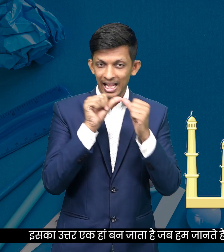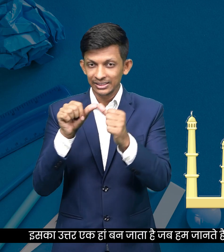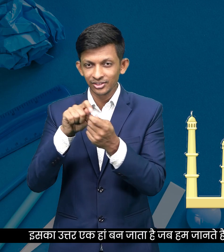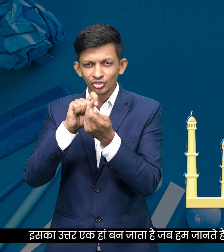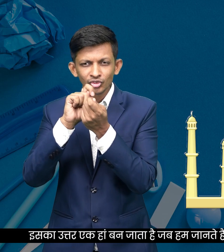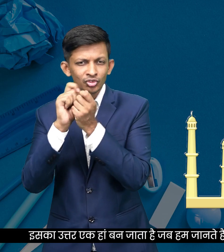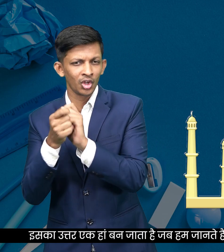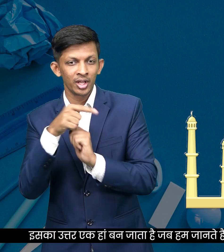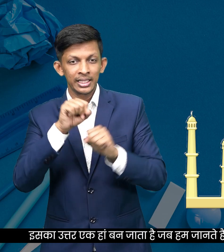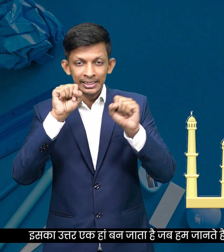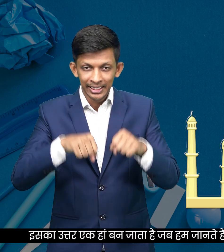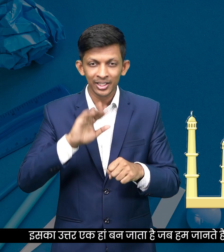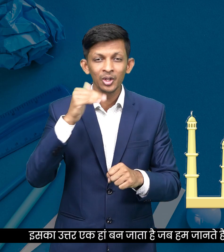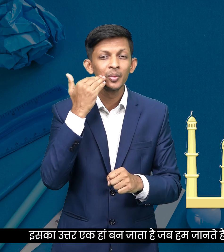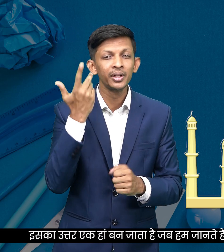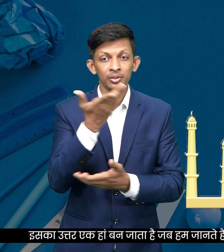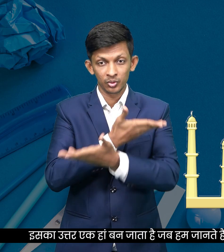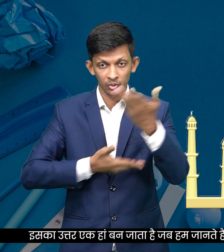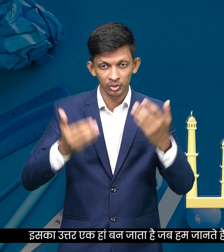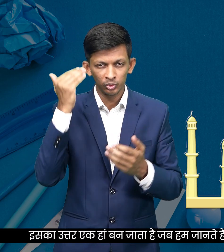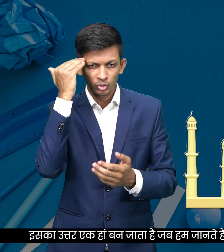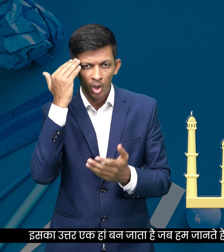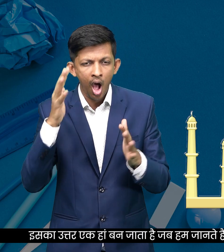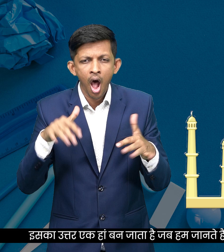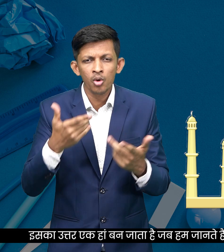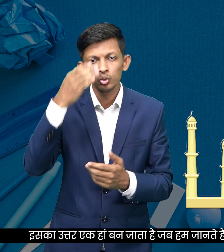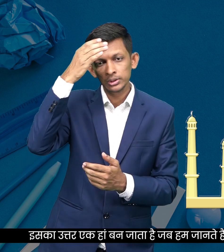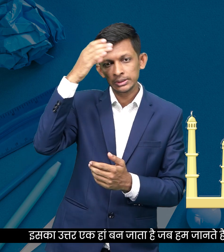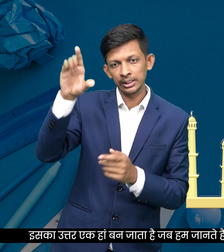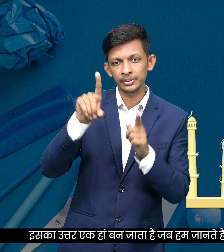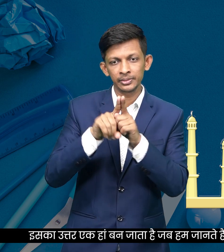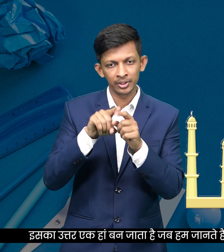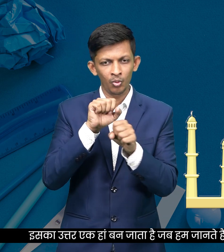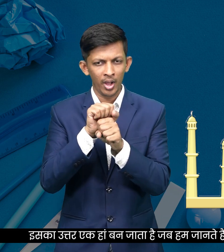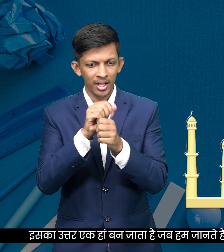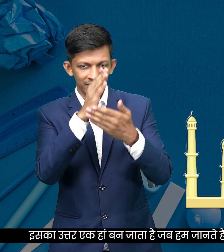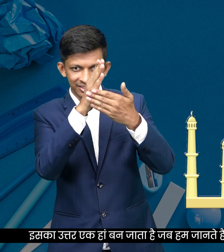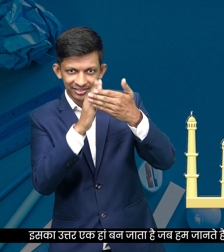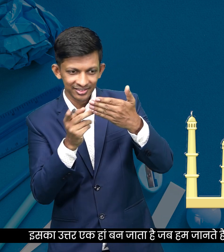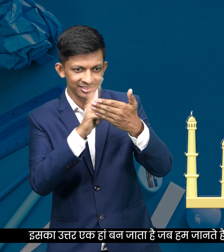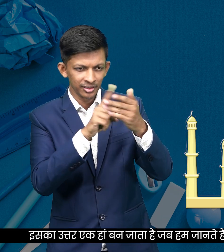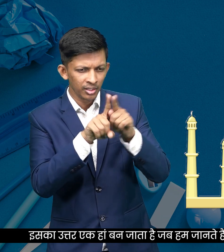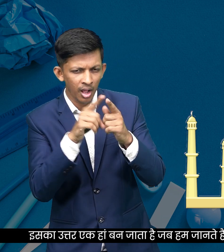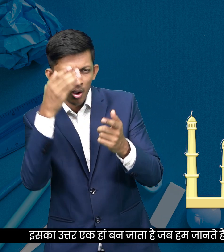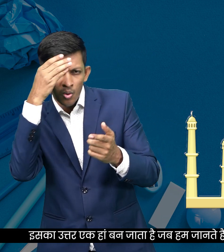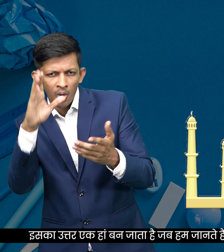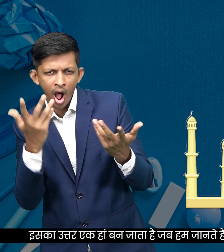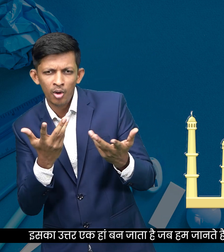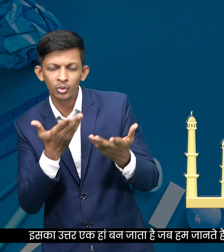इसका उत्तर एक हाँ बन जाता है जब हम जानते हैं कि समरूपता की अवधारणा कैसे काम करती